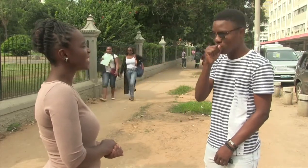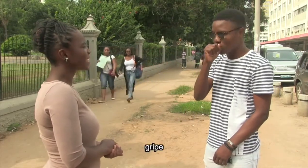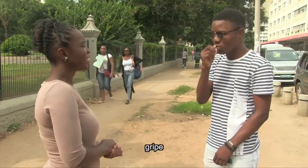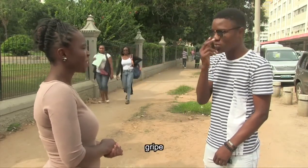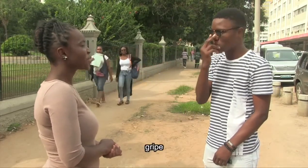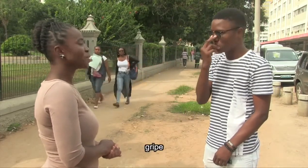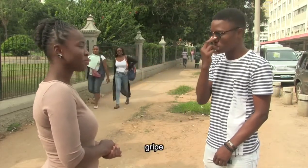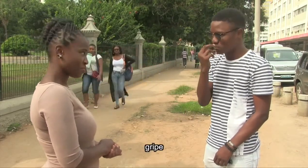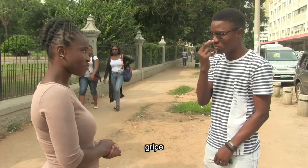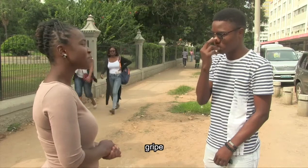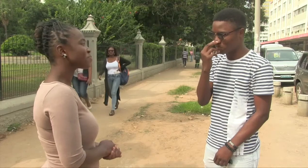gripe,